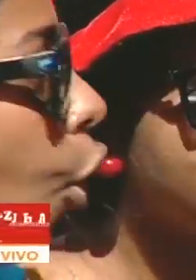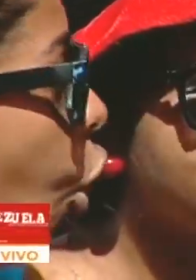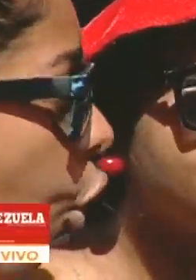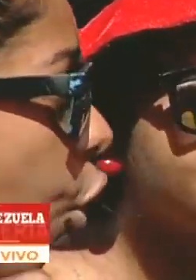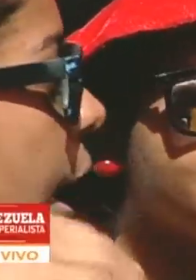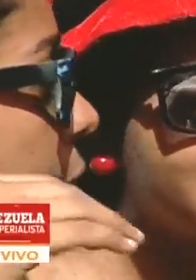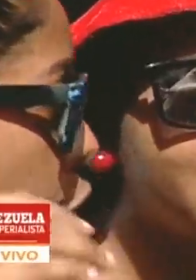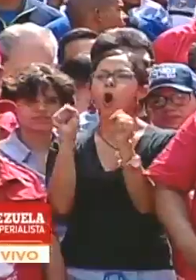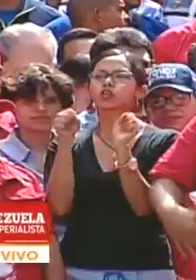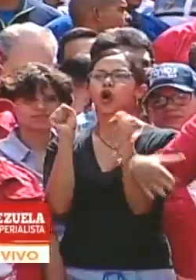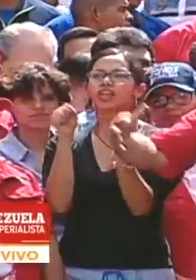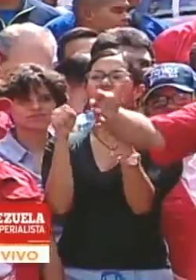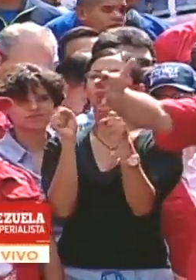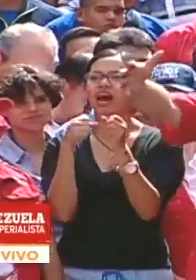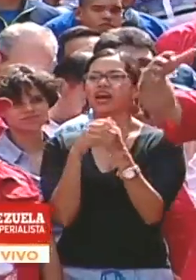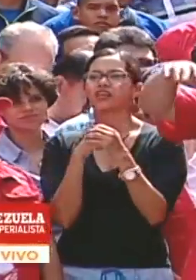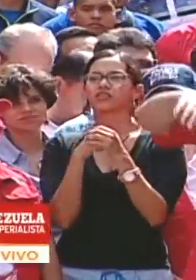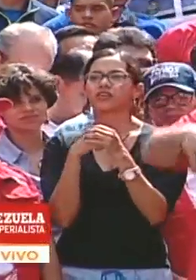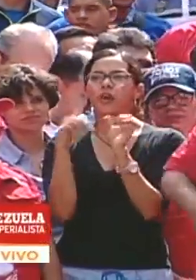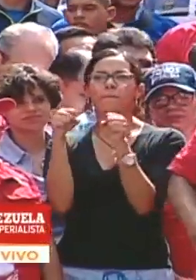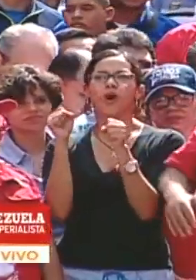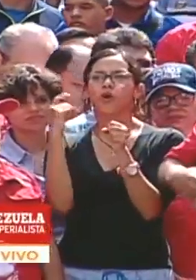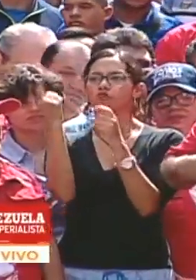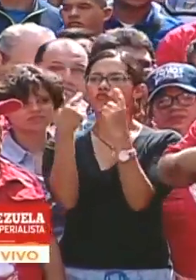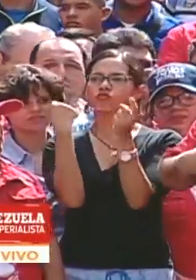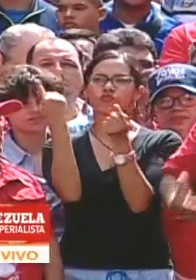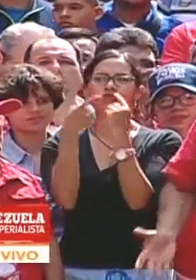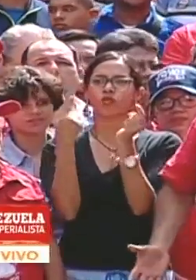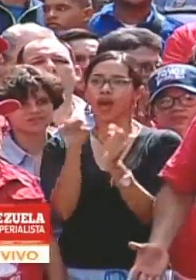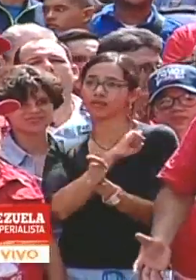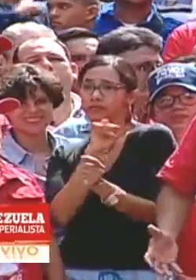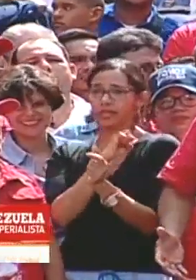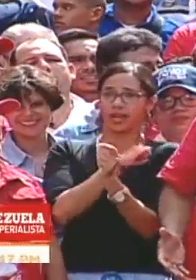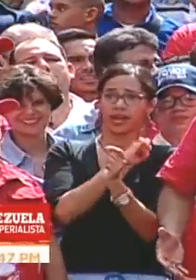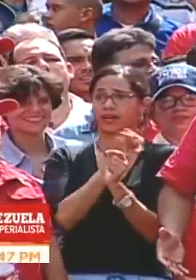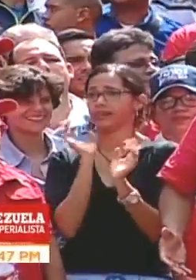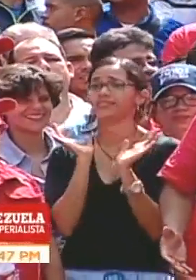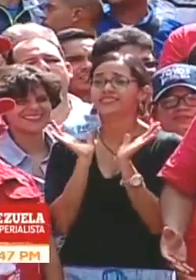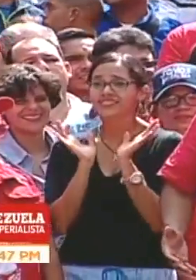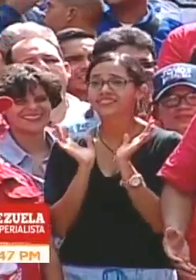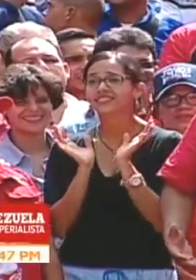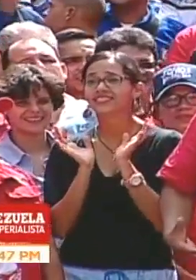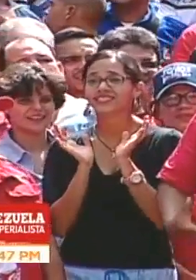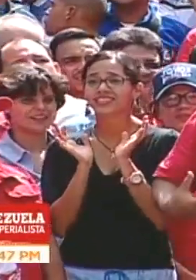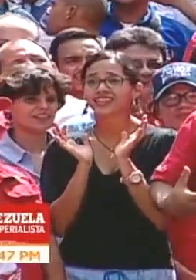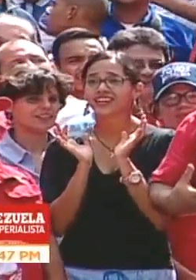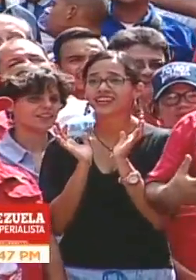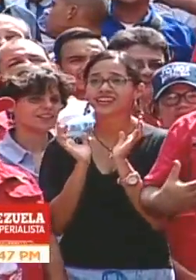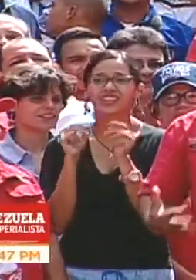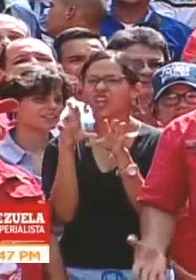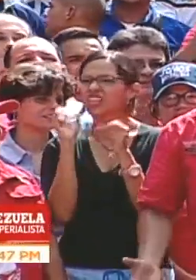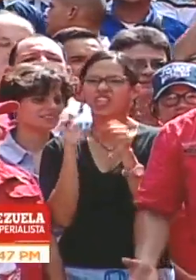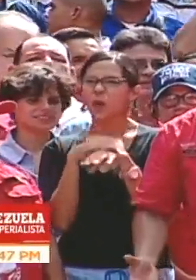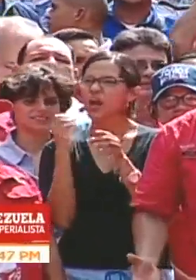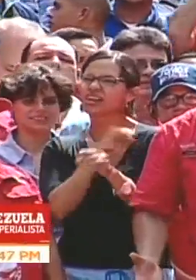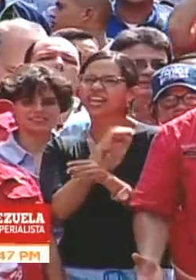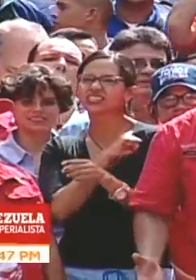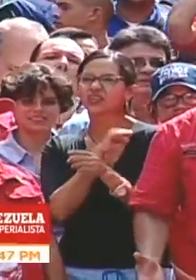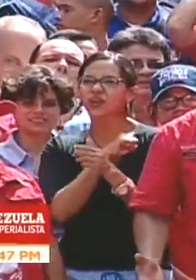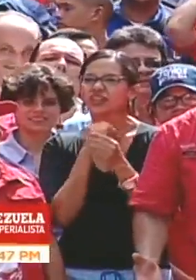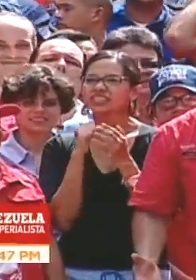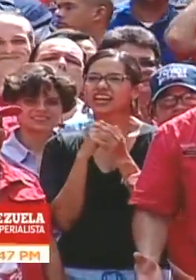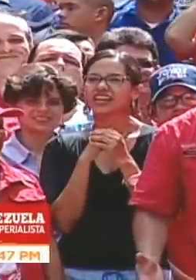los motorizados. Hoy andaban los motorizados dando una vuelta y la gente como que se asustó. No entiendo por qué se